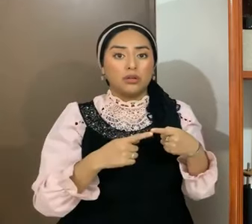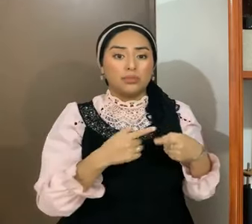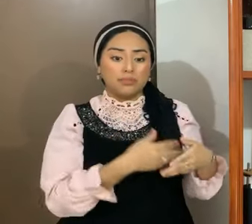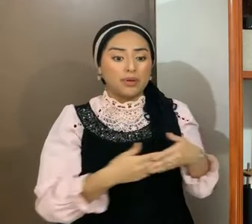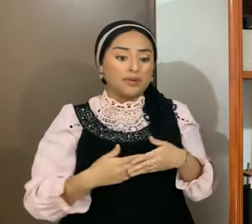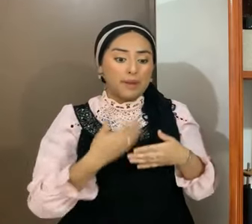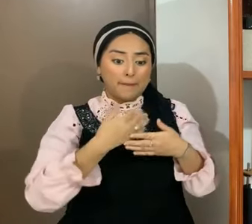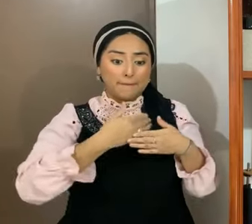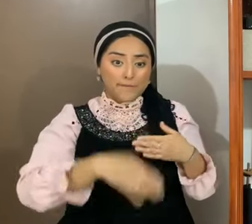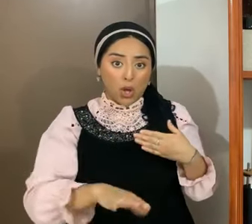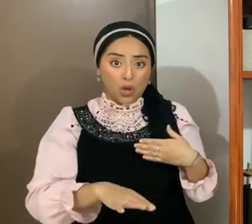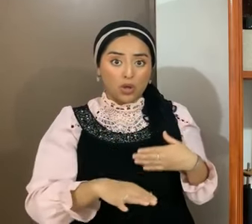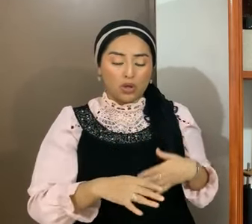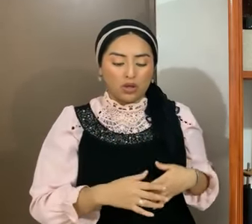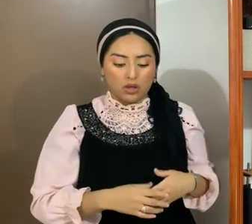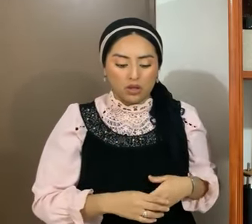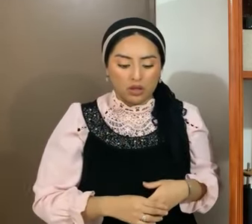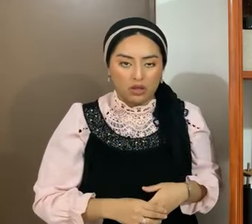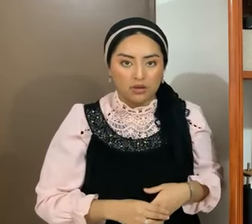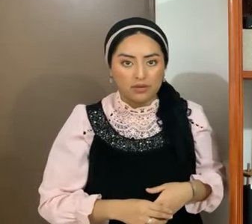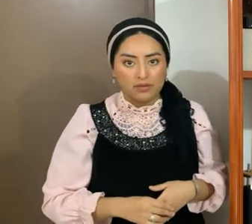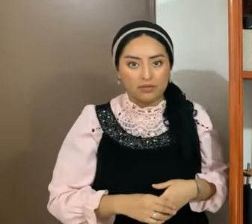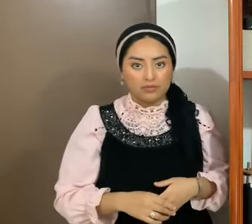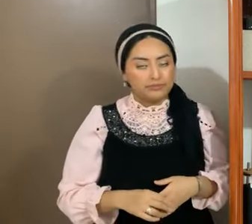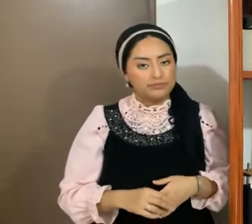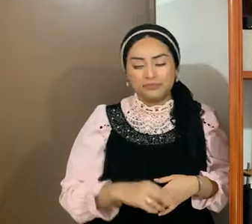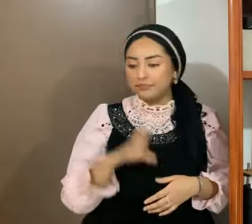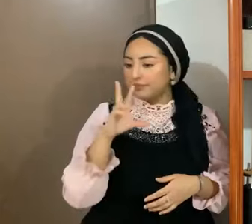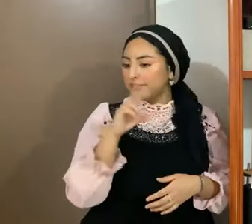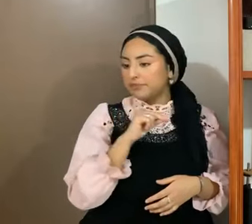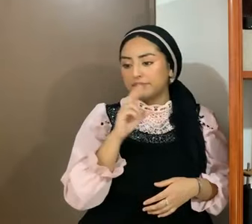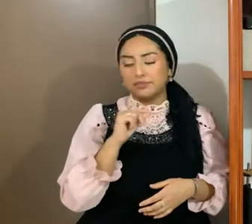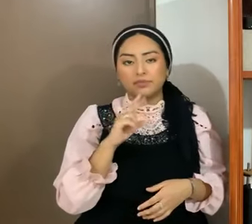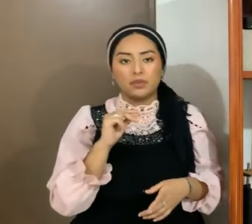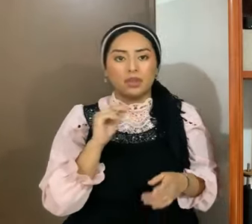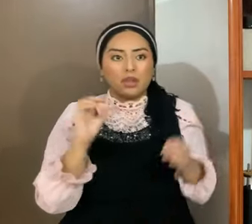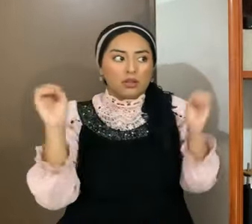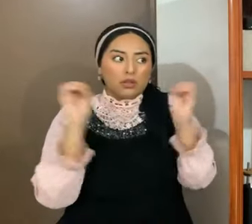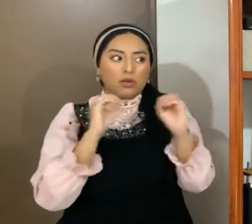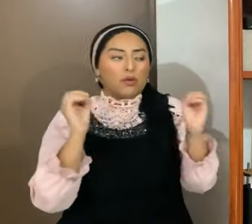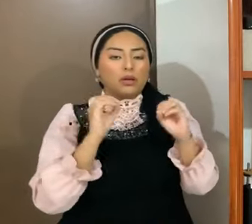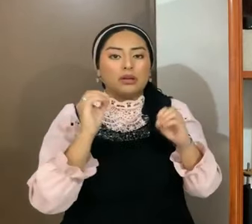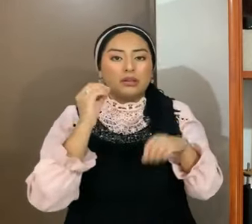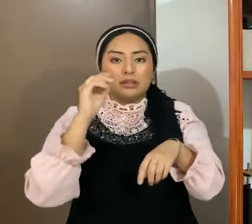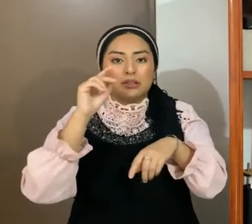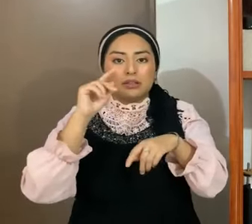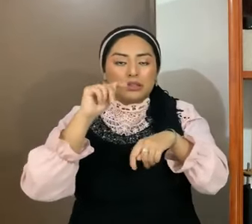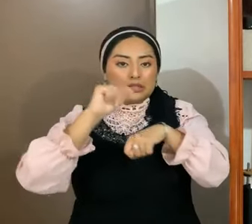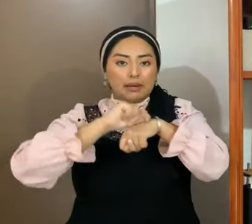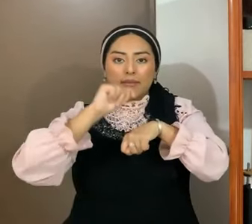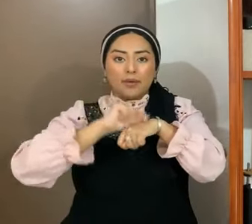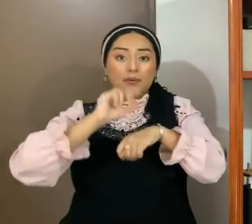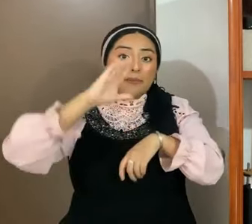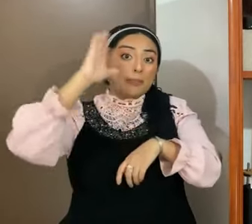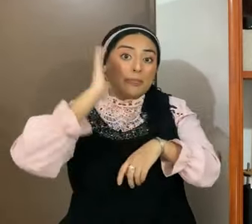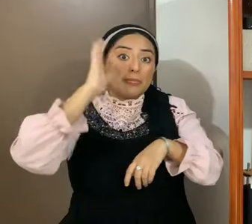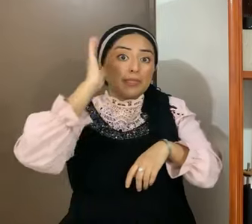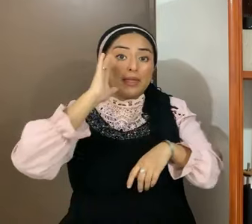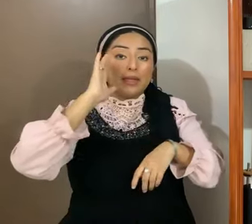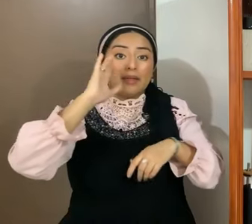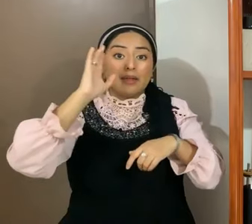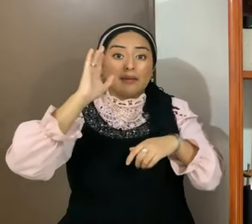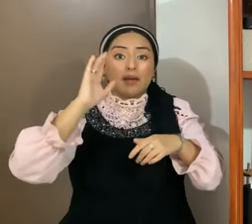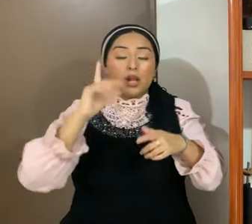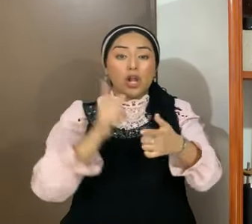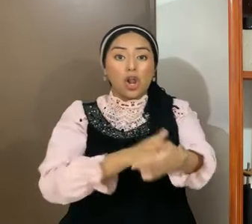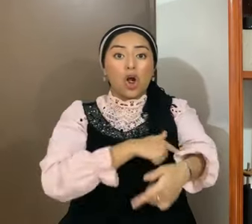hijo o hasta que yo pueda concebir. No se puede, hermanos, no hay templo. El voto nazario, el cabello se cortaba en el templo